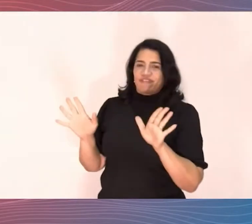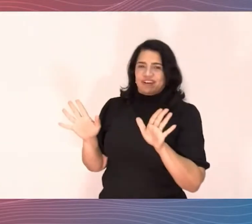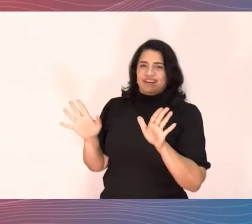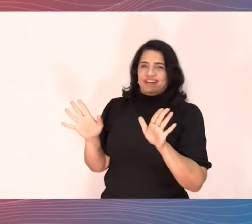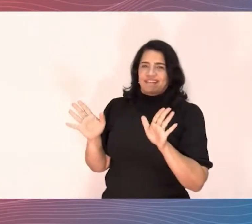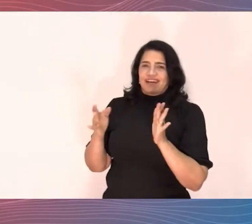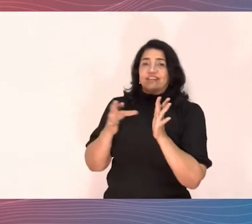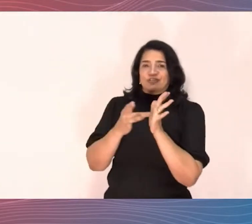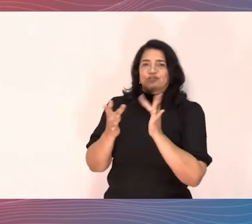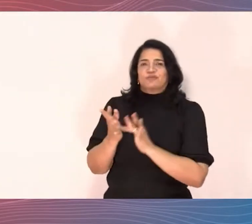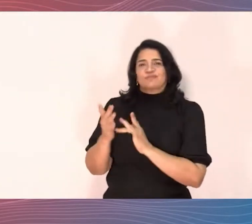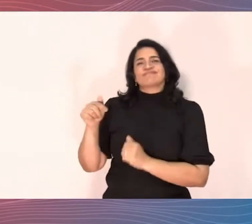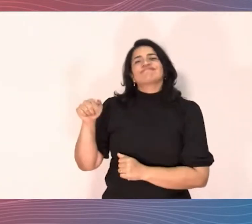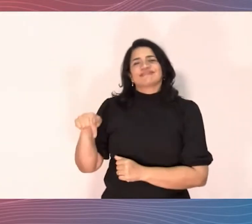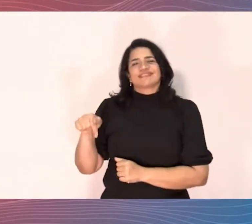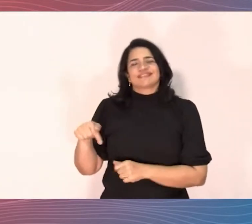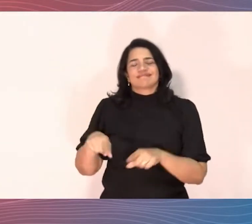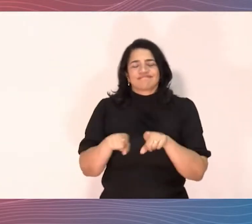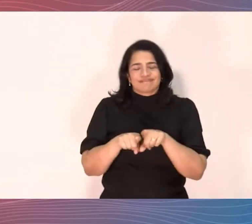Filipenses 2,